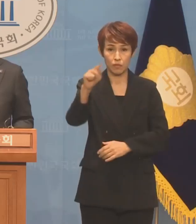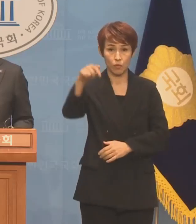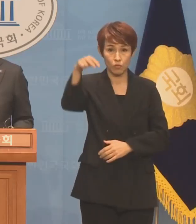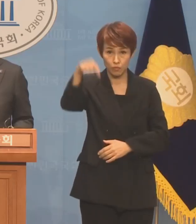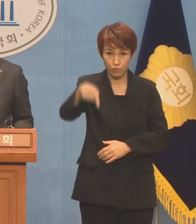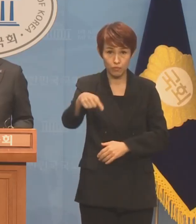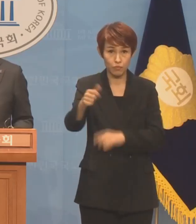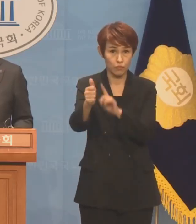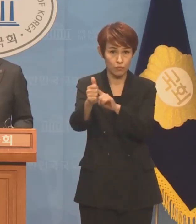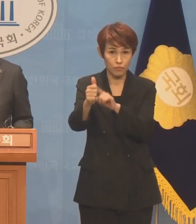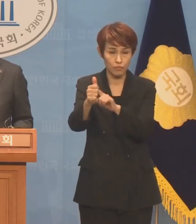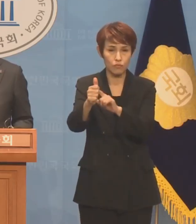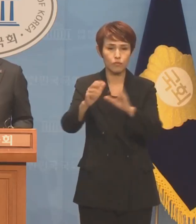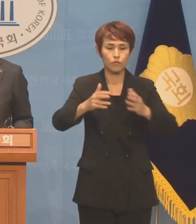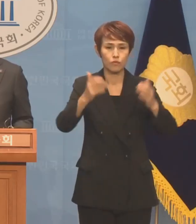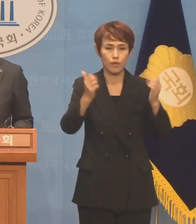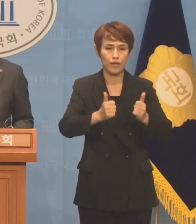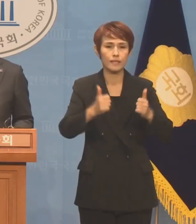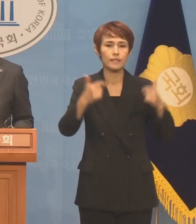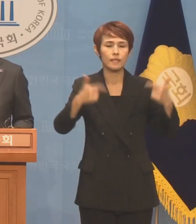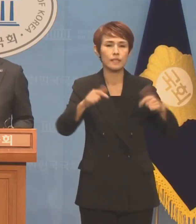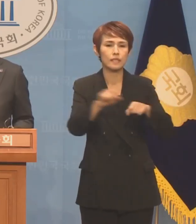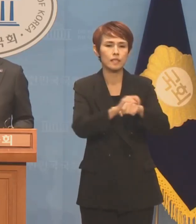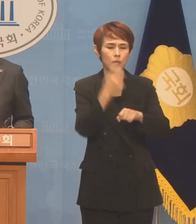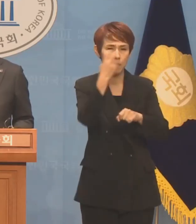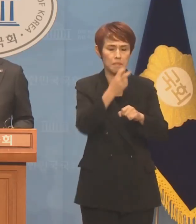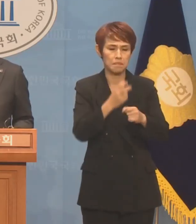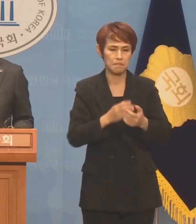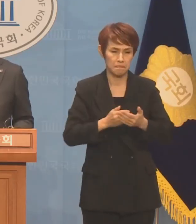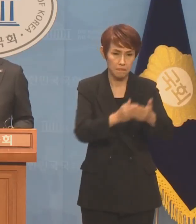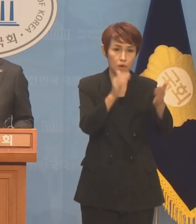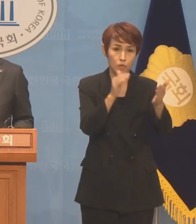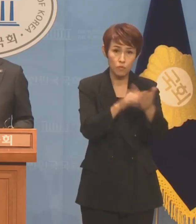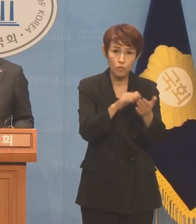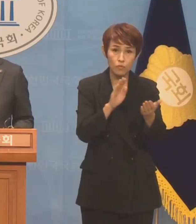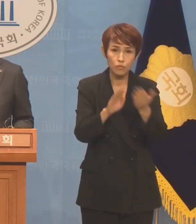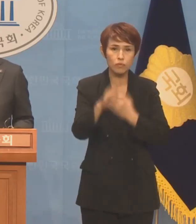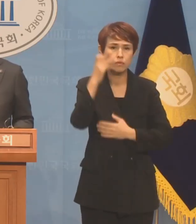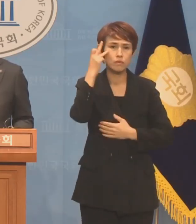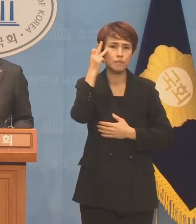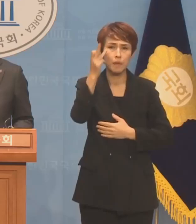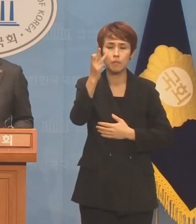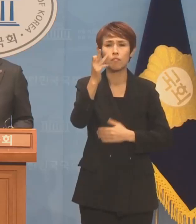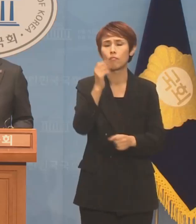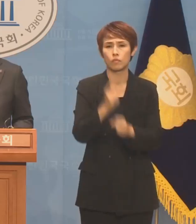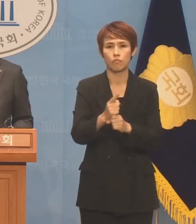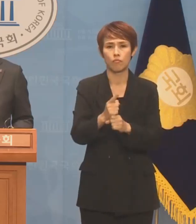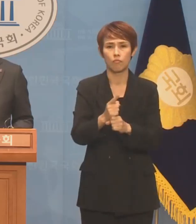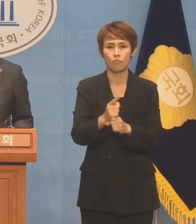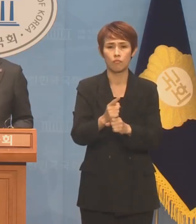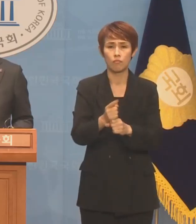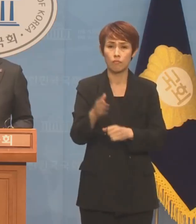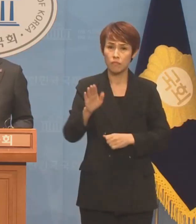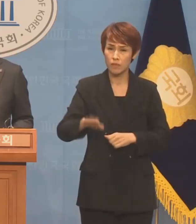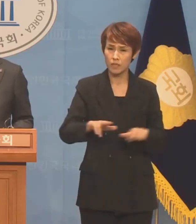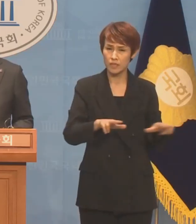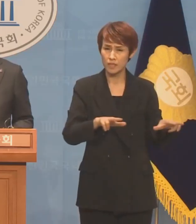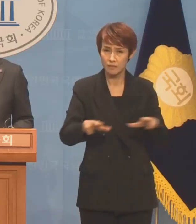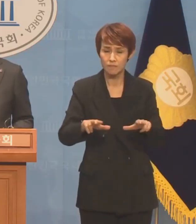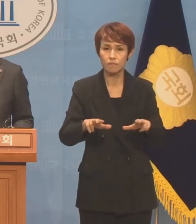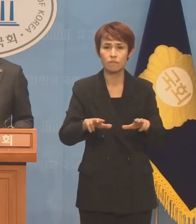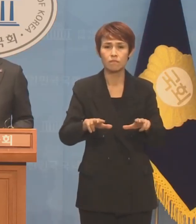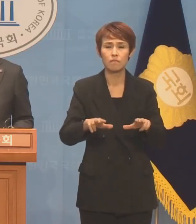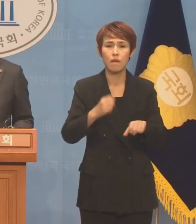상설특검법 처리 이후에 13일이 지났음에도 불구하고 즉시 해야 할